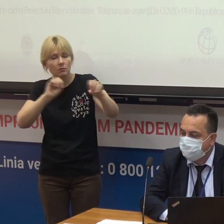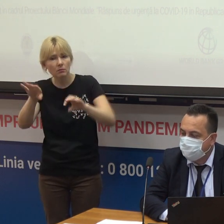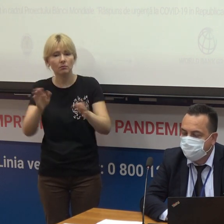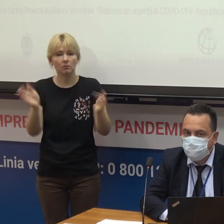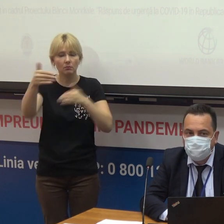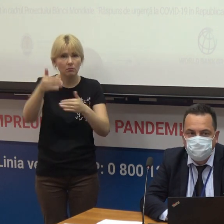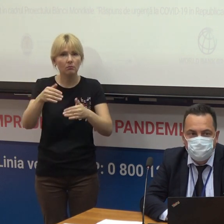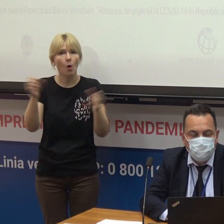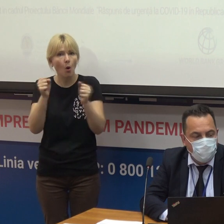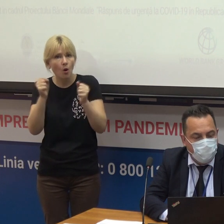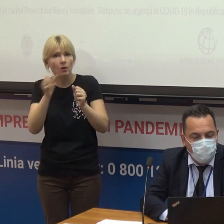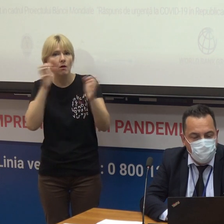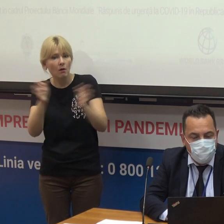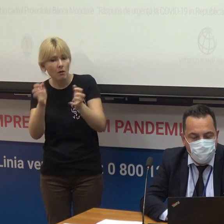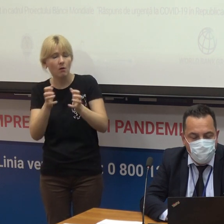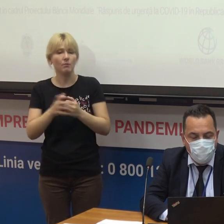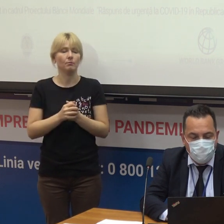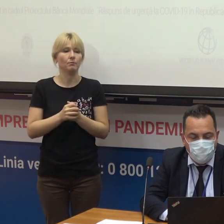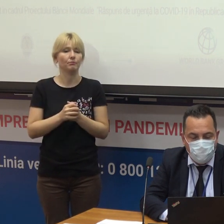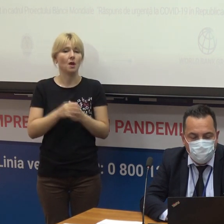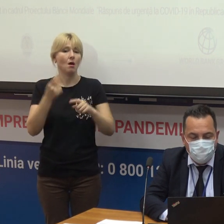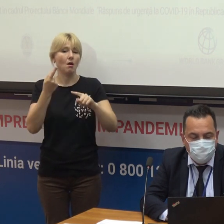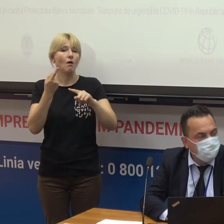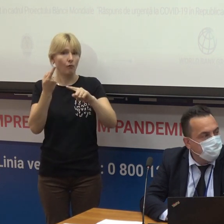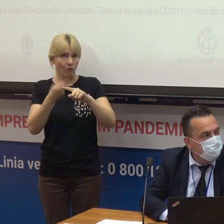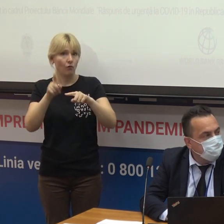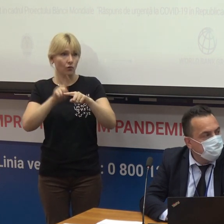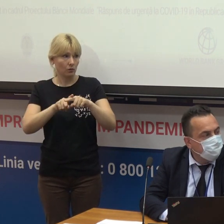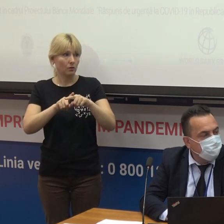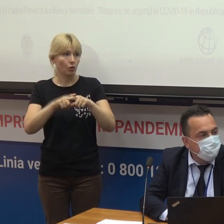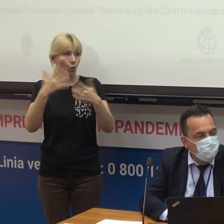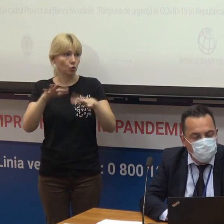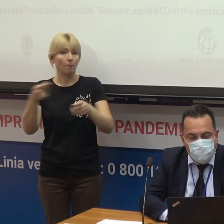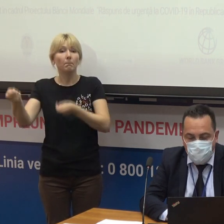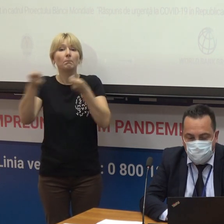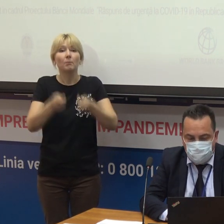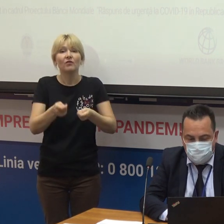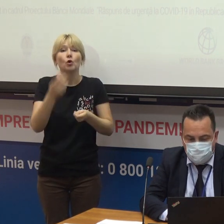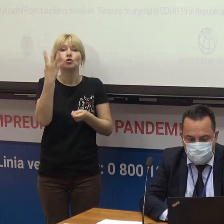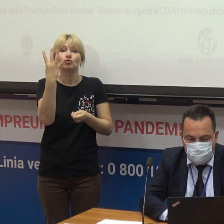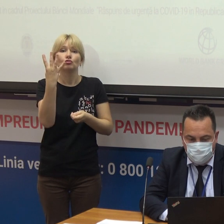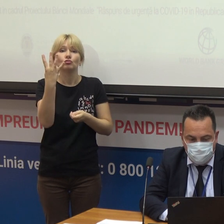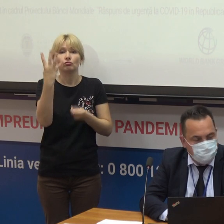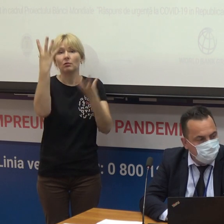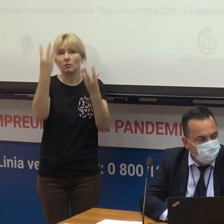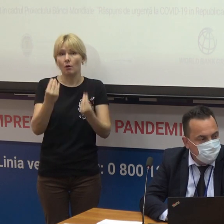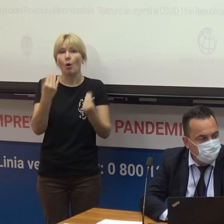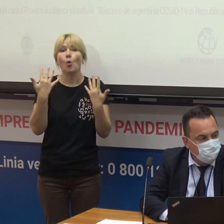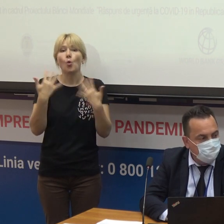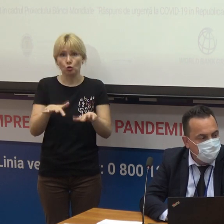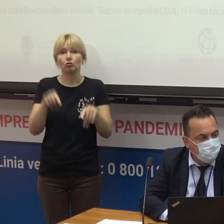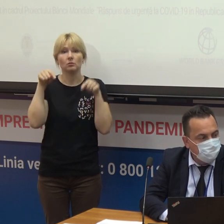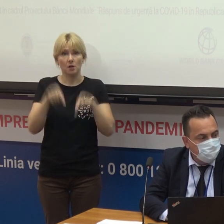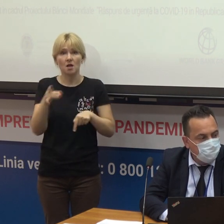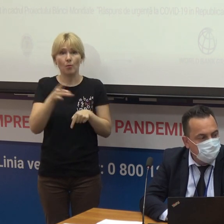administrării propriu-zis. El este deja de 4 zile, 3-4 zile este în